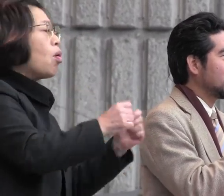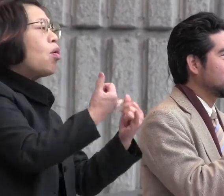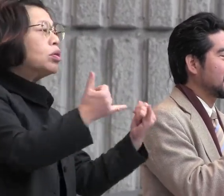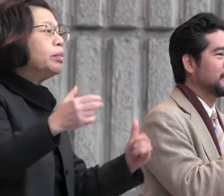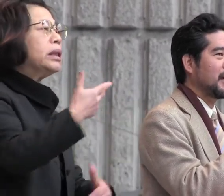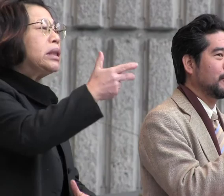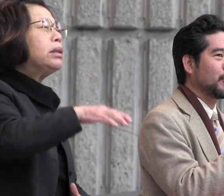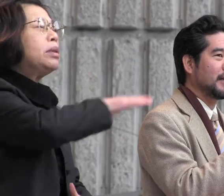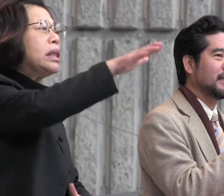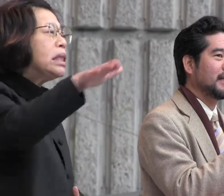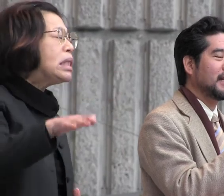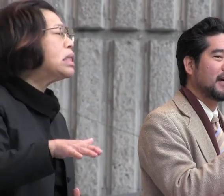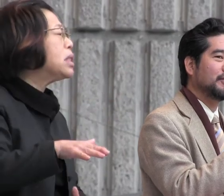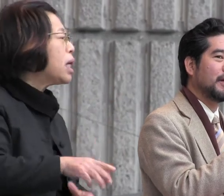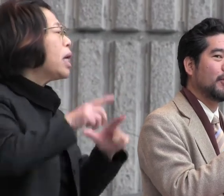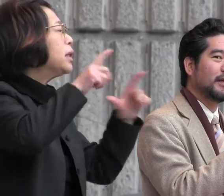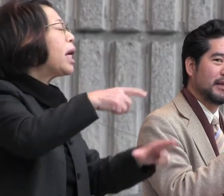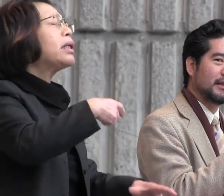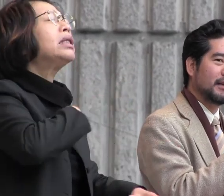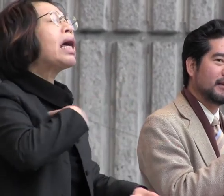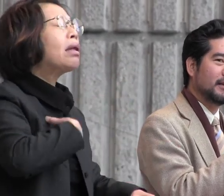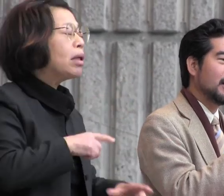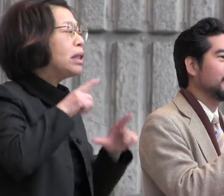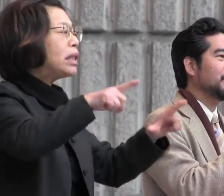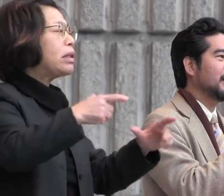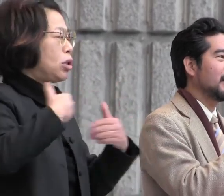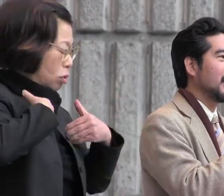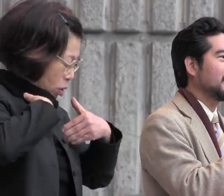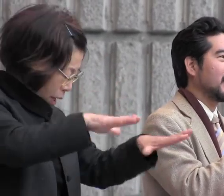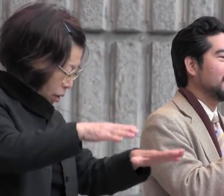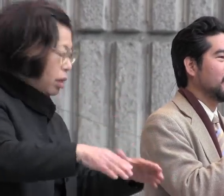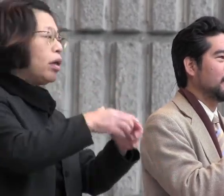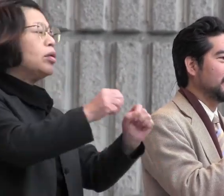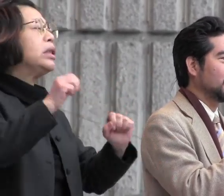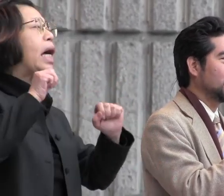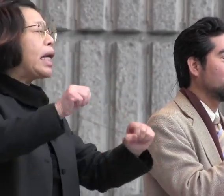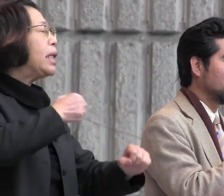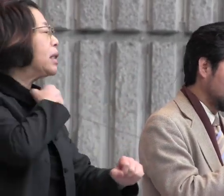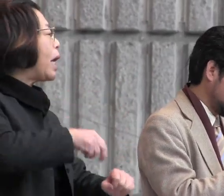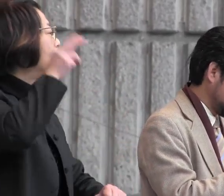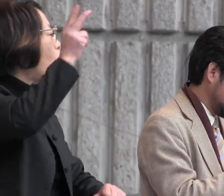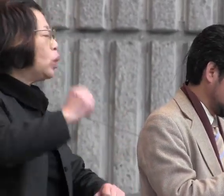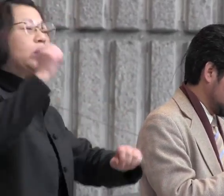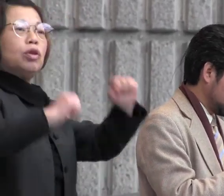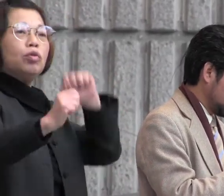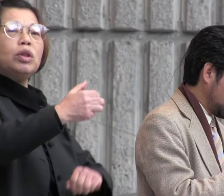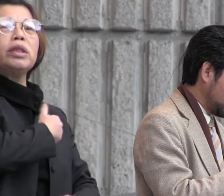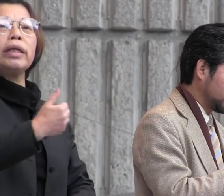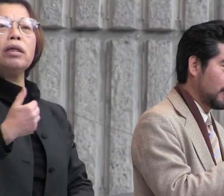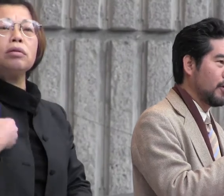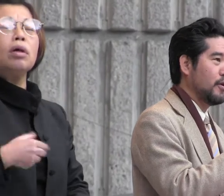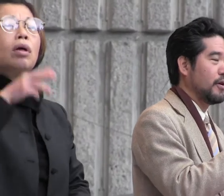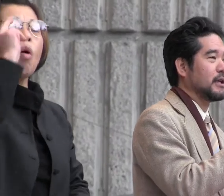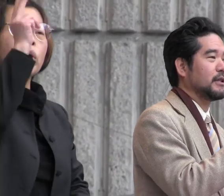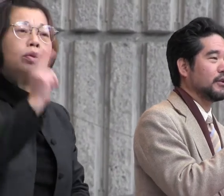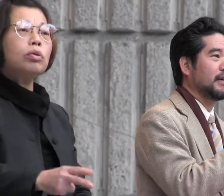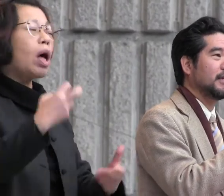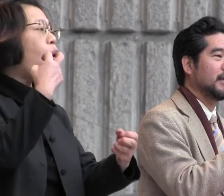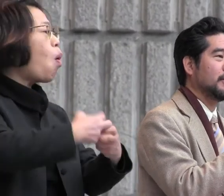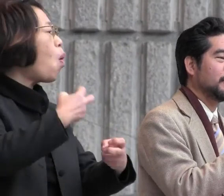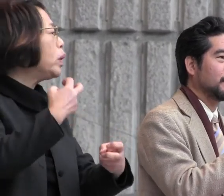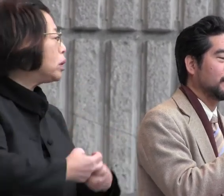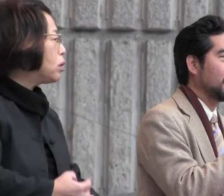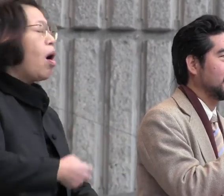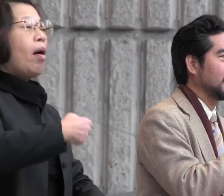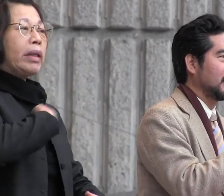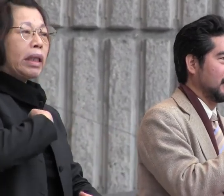民に知らせたくないことは知らせなくてもいい、国がやりたいようにどんどんできる、そういう法律を私たちは決